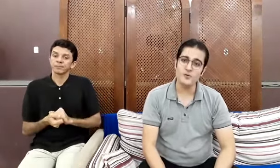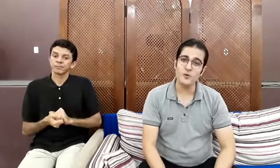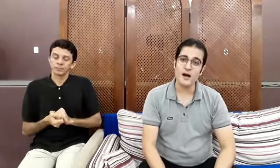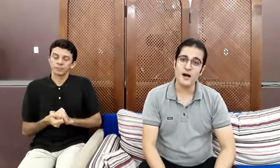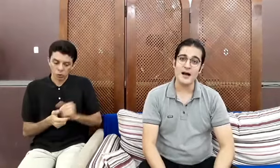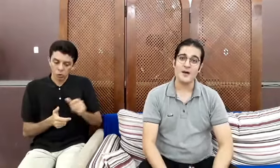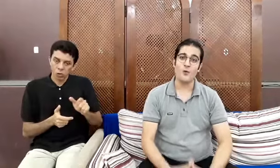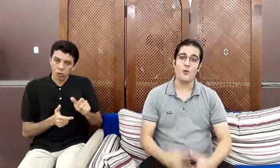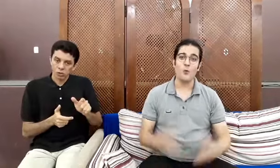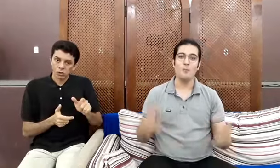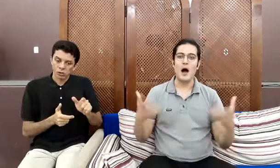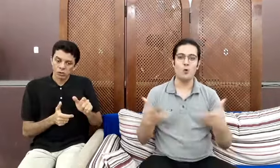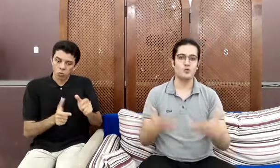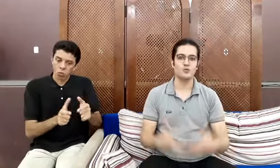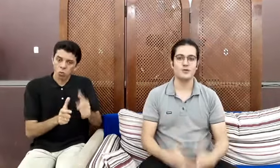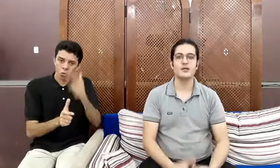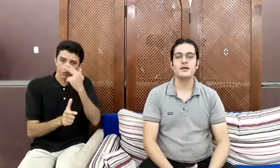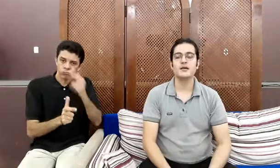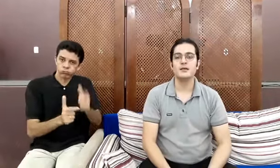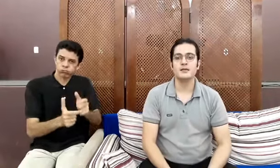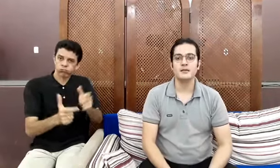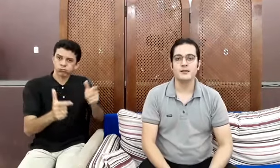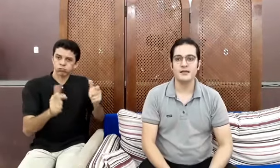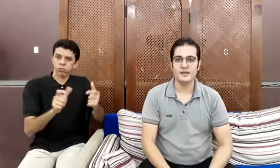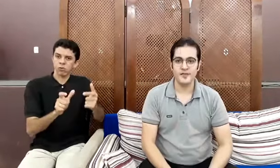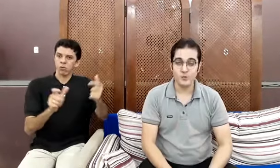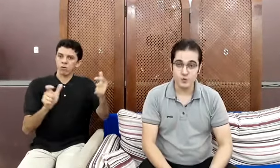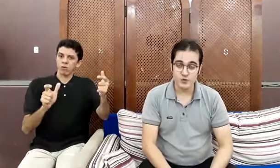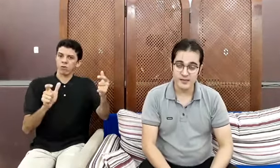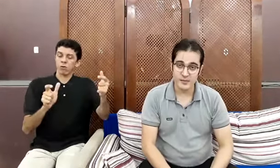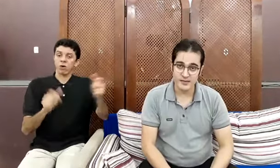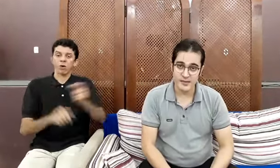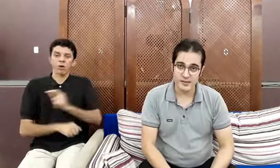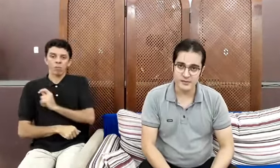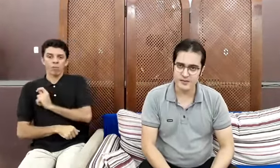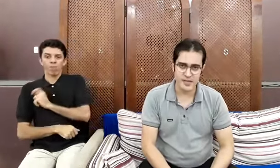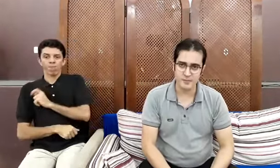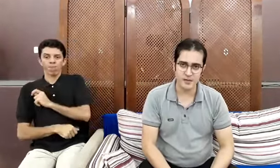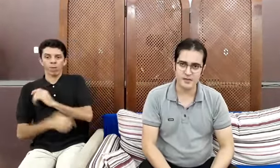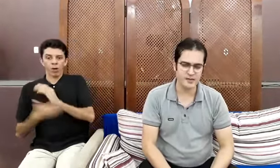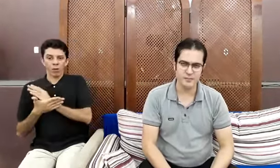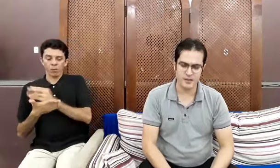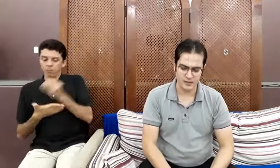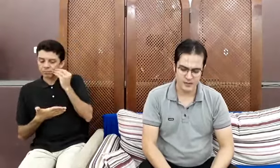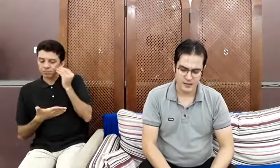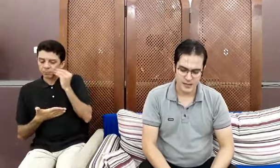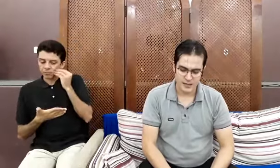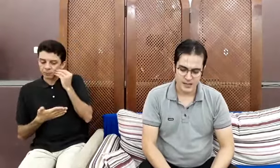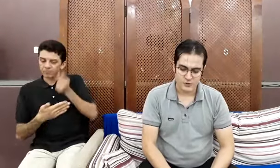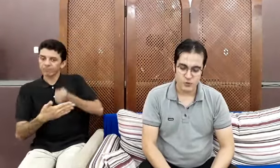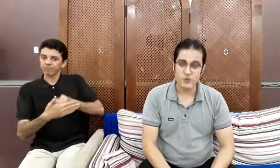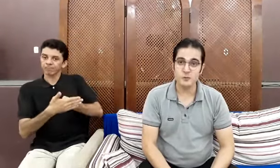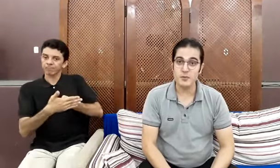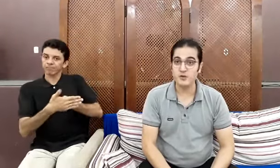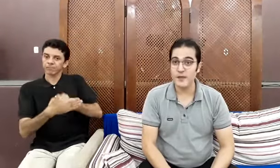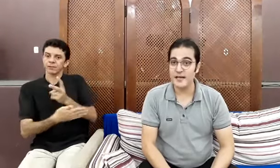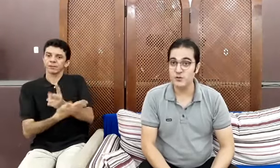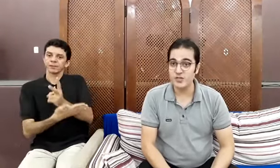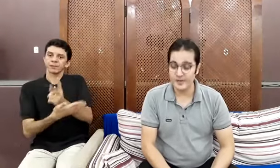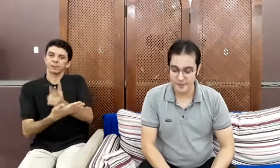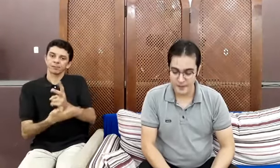maus. O mal tenta fazer uso dessa mensagem. Sempre. Surgem os